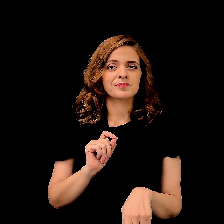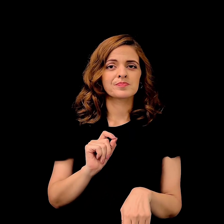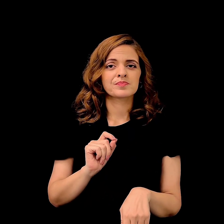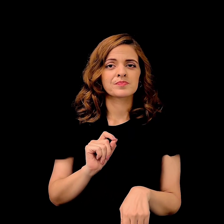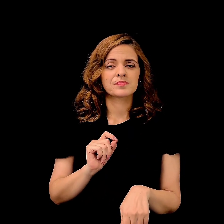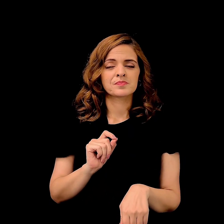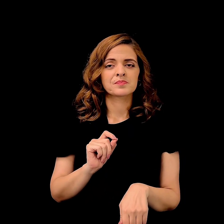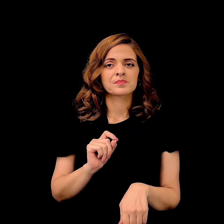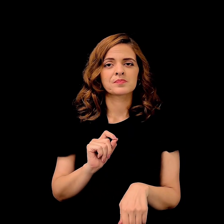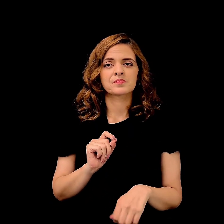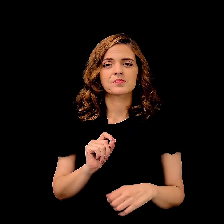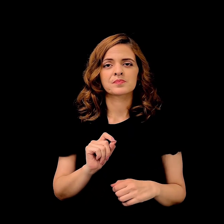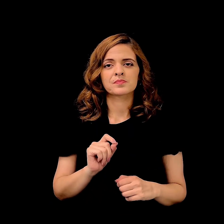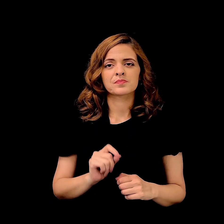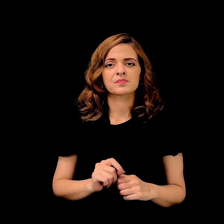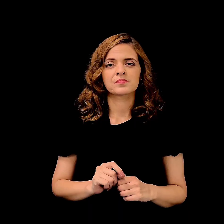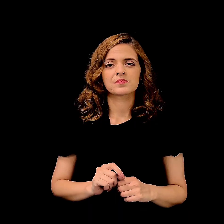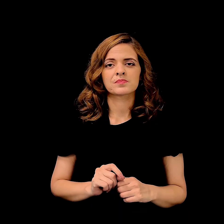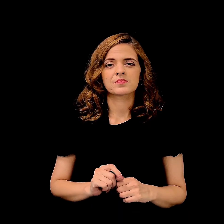colocamos,